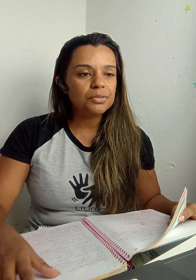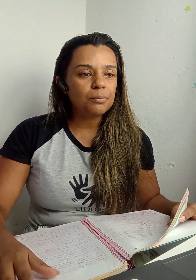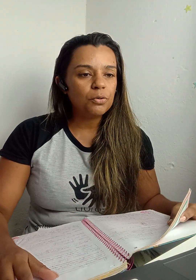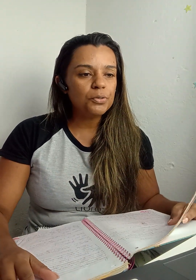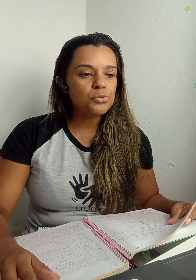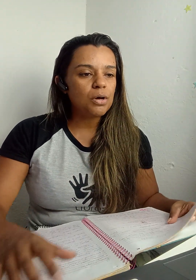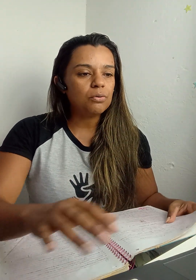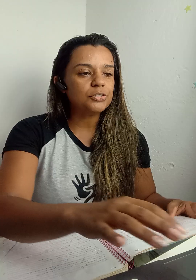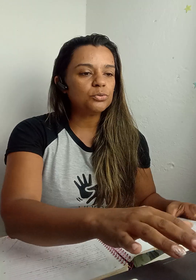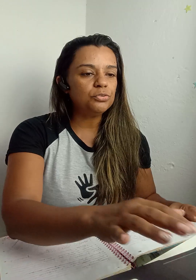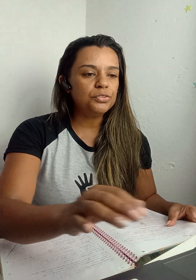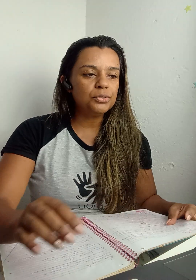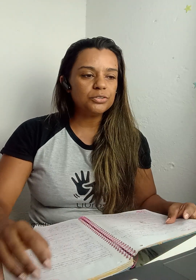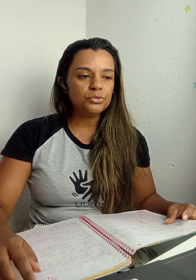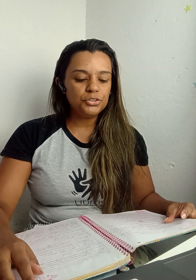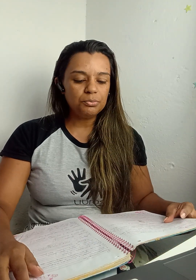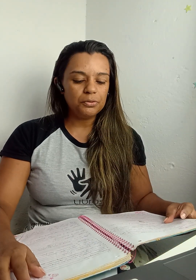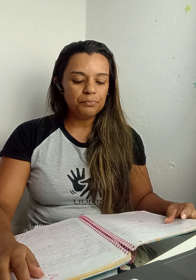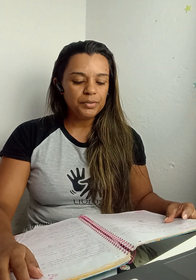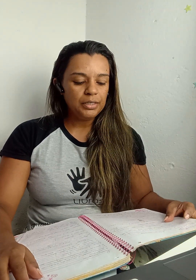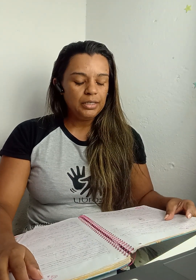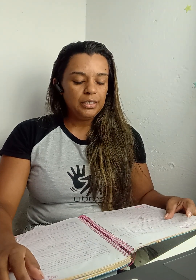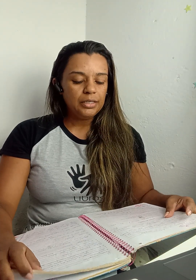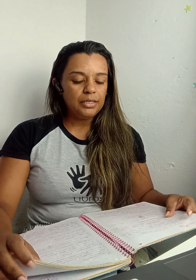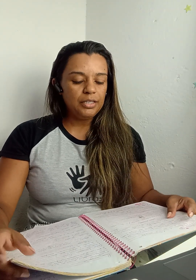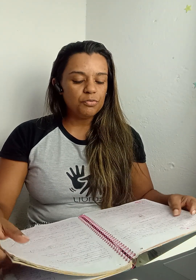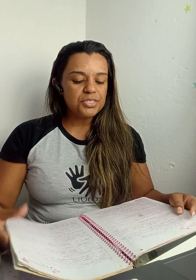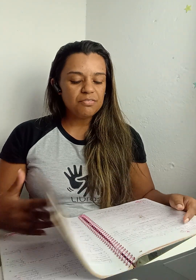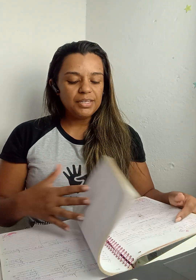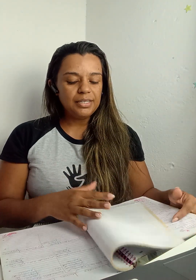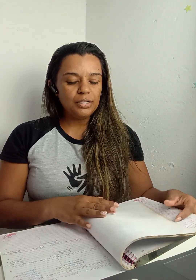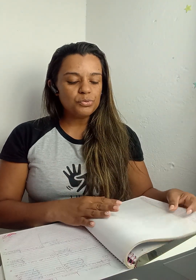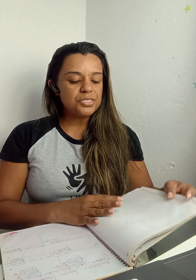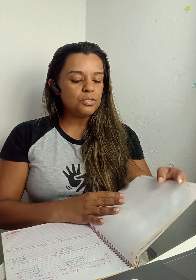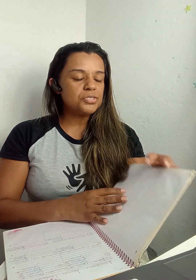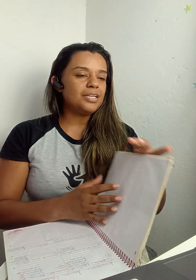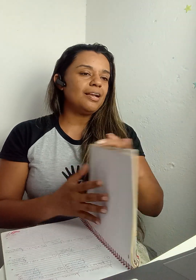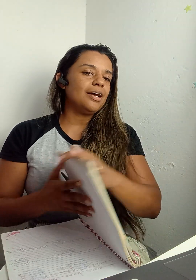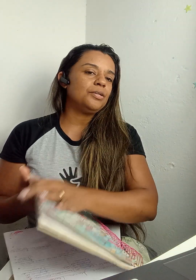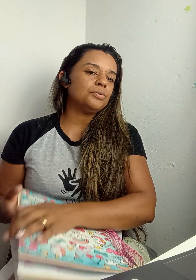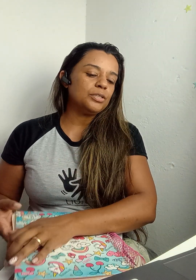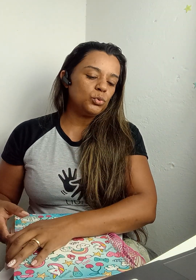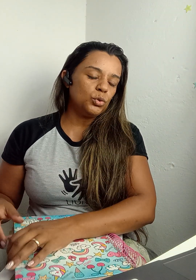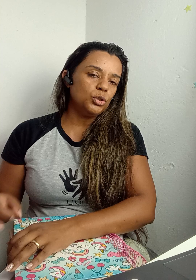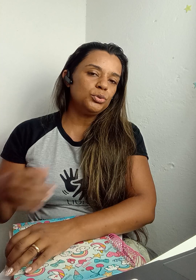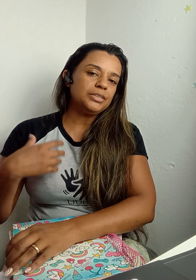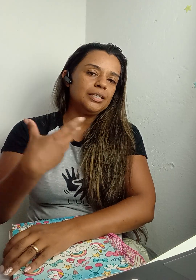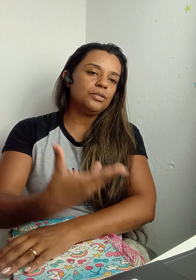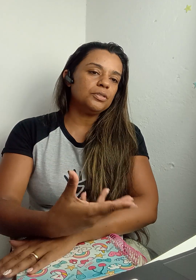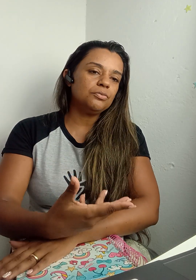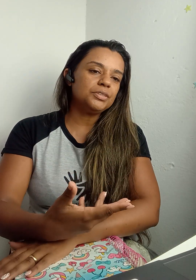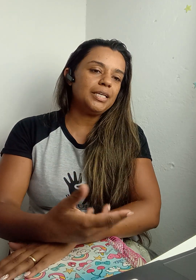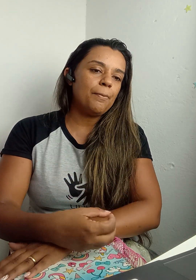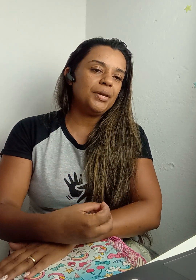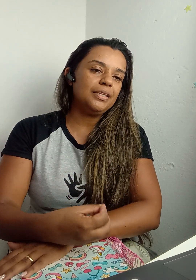tá bom, pessoal? As configurações de mão. Que aí você vai criar o seu sinalário, que é todo sinal que você aprender